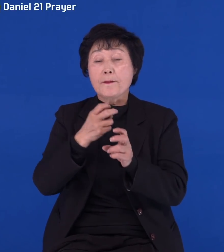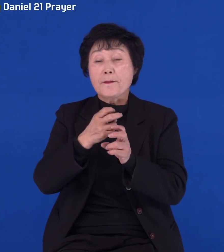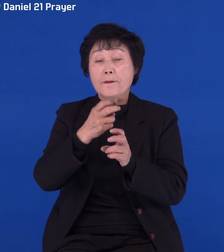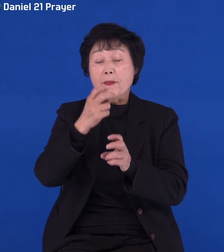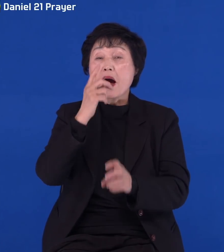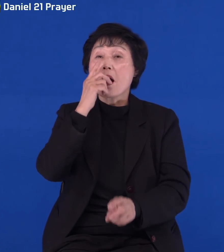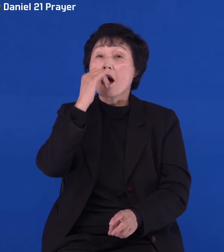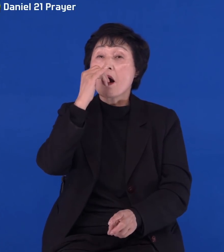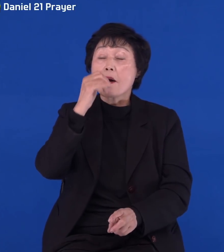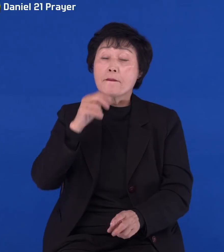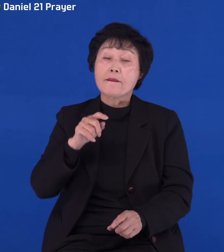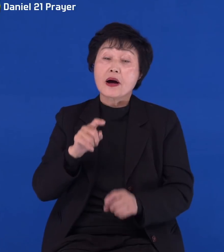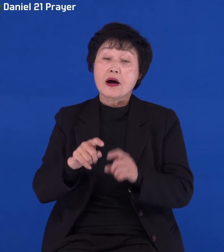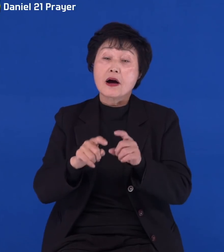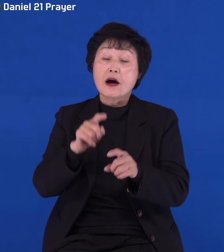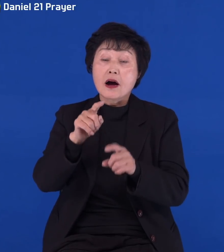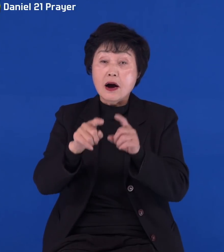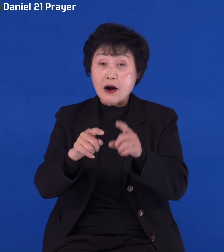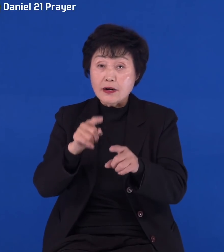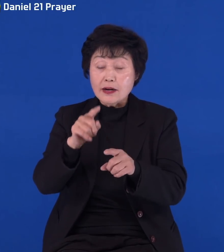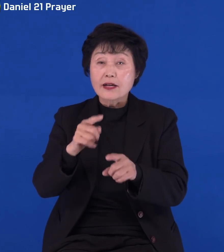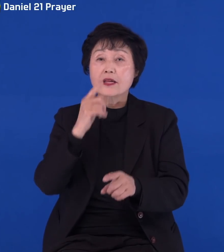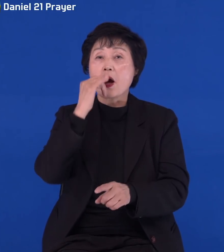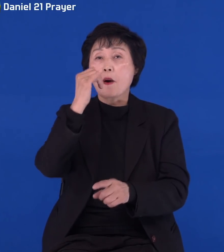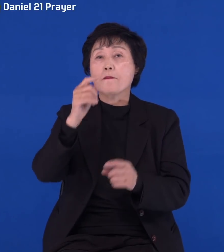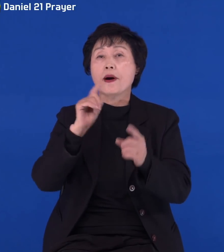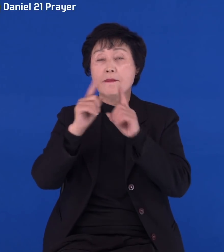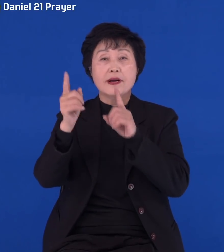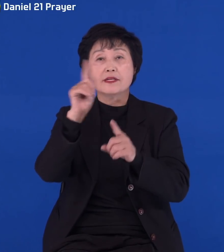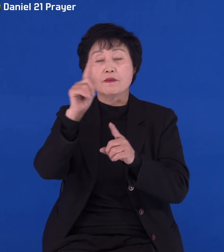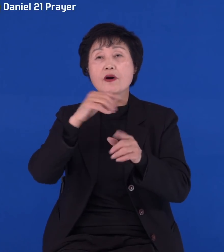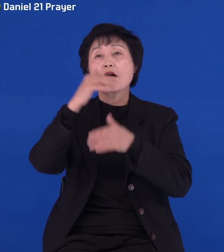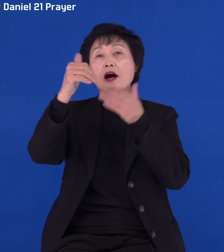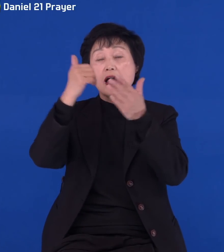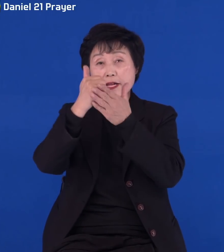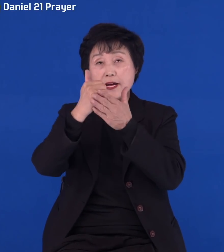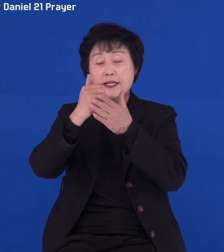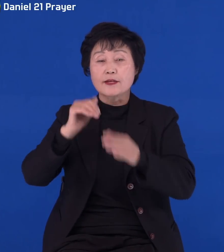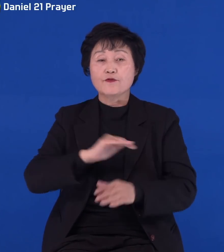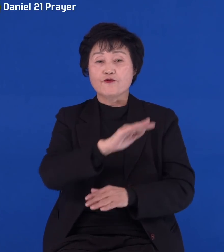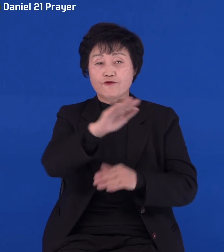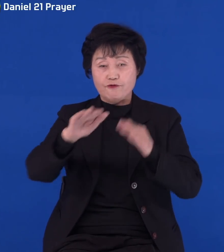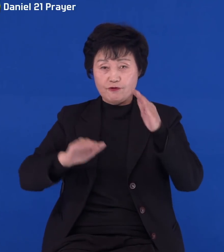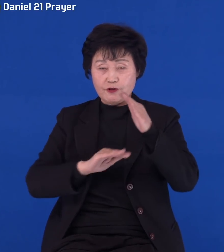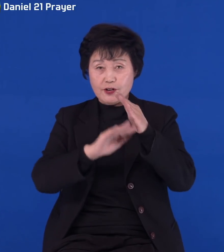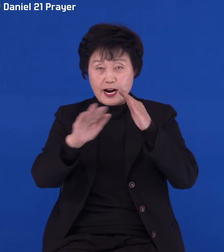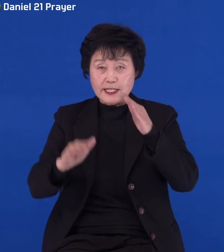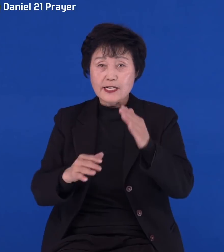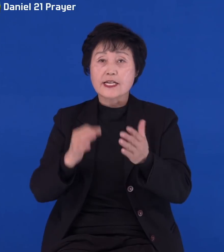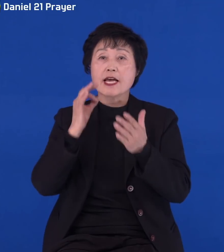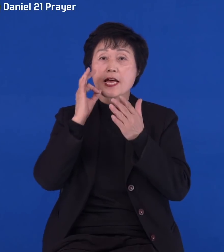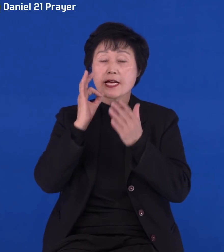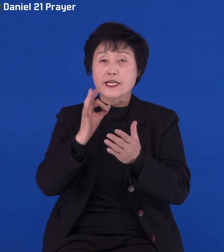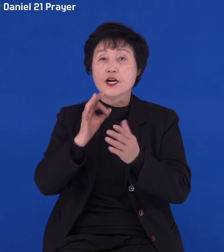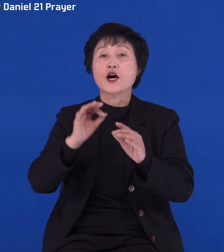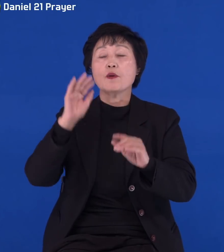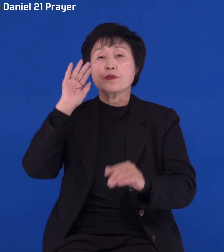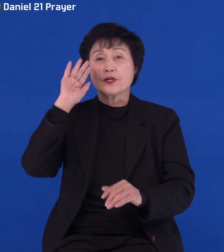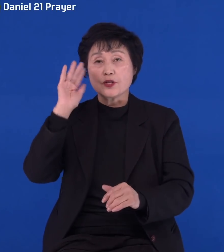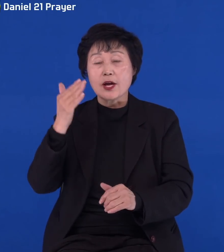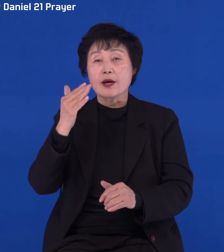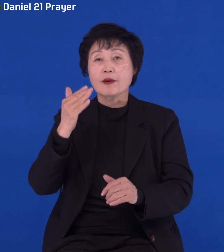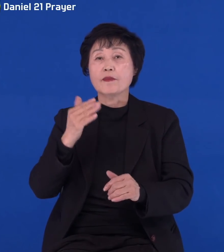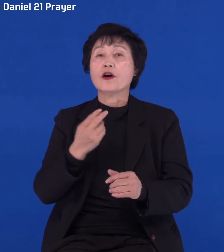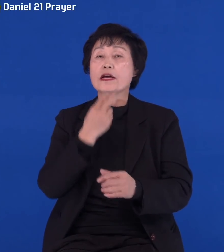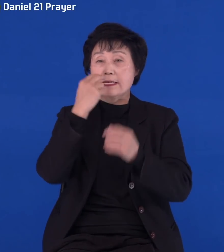걸어가는데 하나님이 우리 가정의 기업이요 선물이다. 우리 가정의 가장 큰 자랑이 바로 살아계신